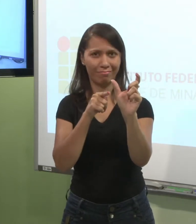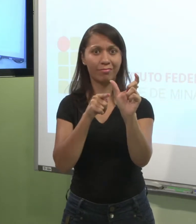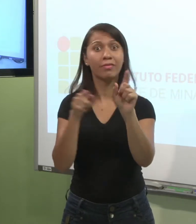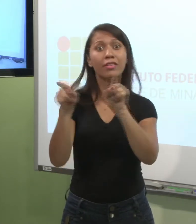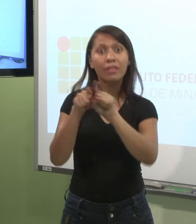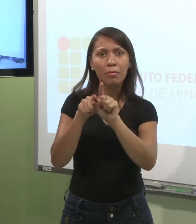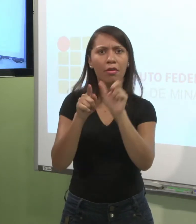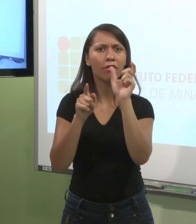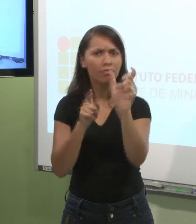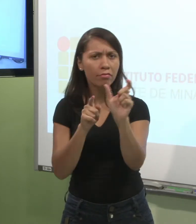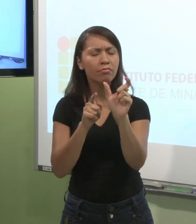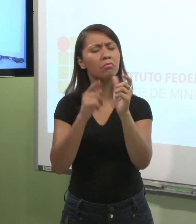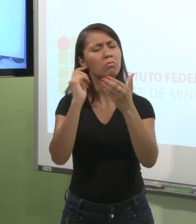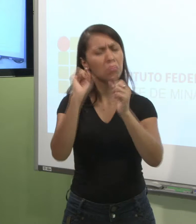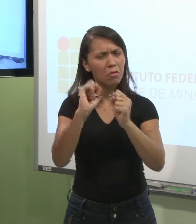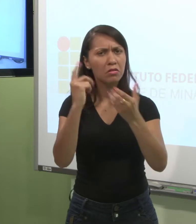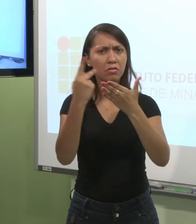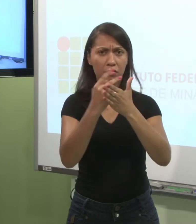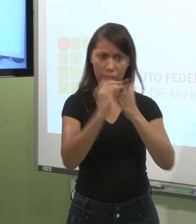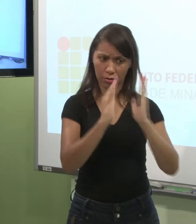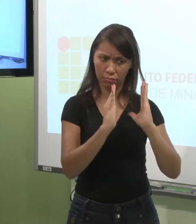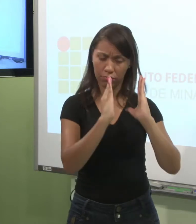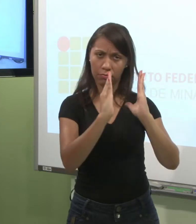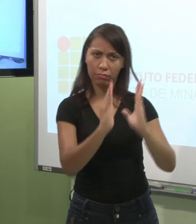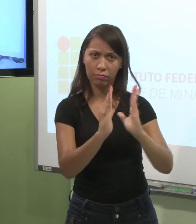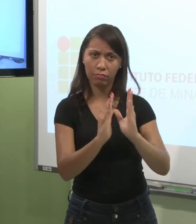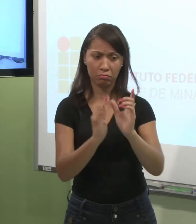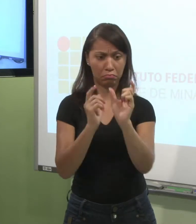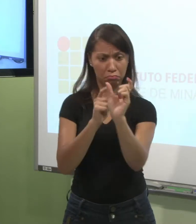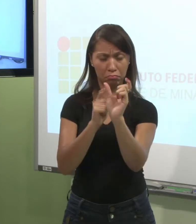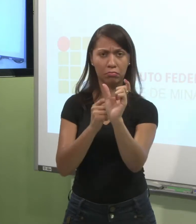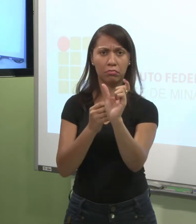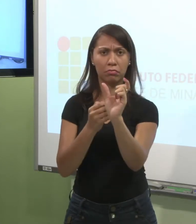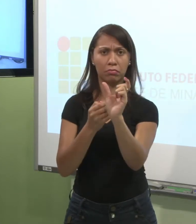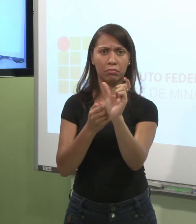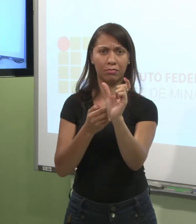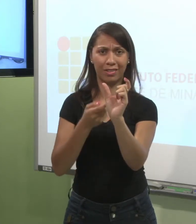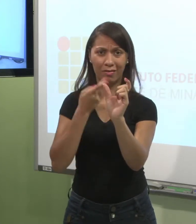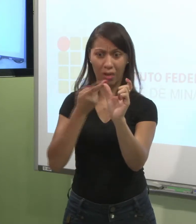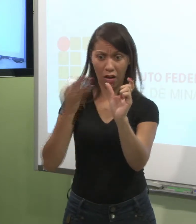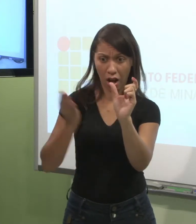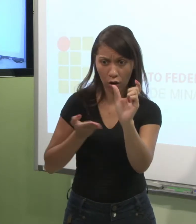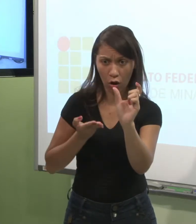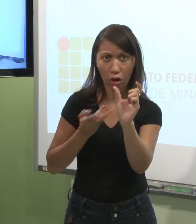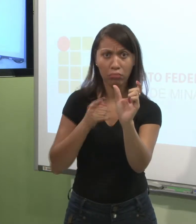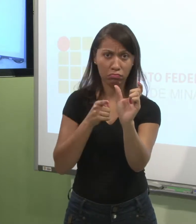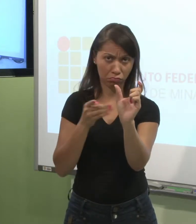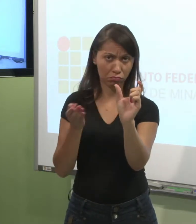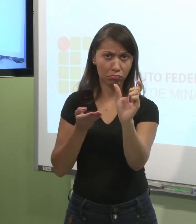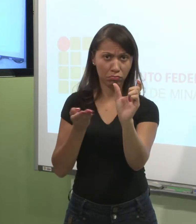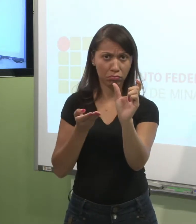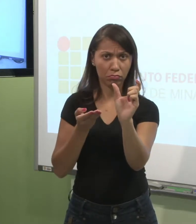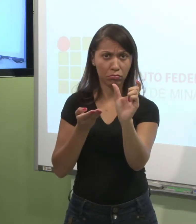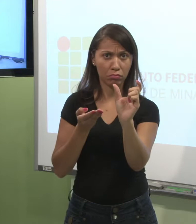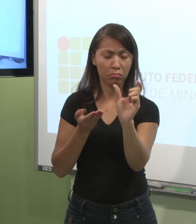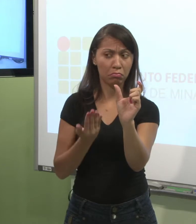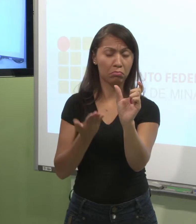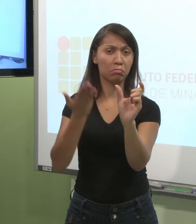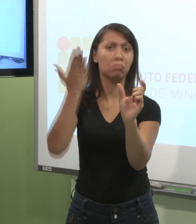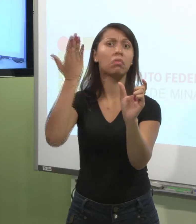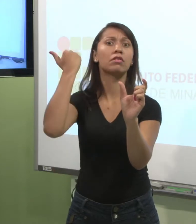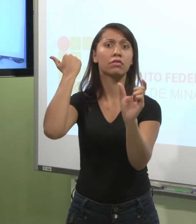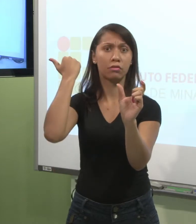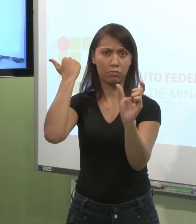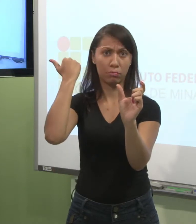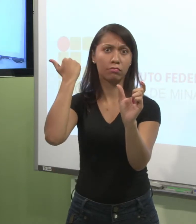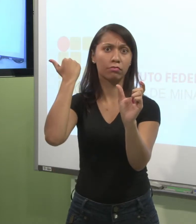expressos pelo verbo podem referir-se a um momento presente, o momento em que se fala agora, a um momento passado